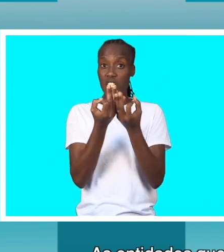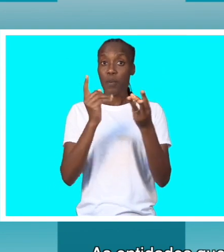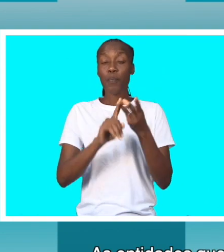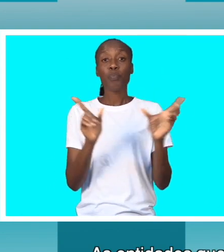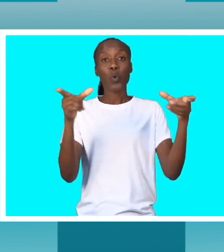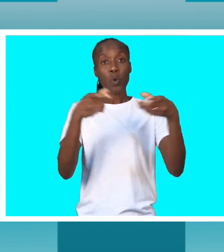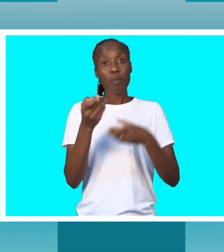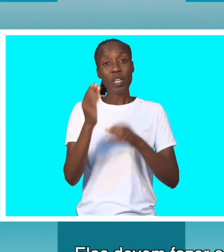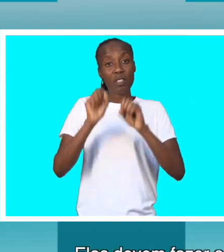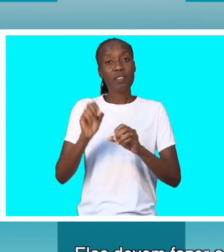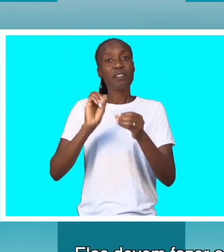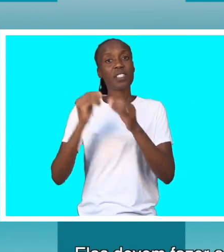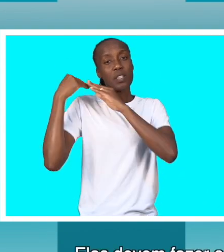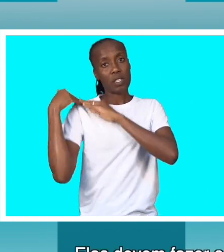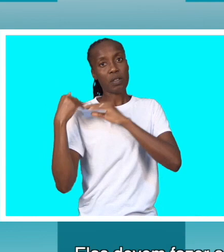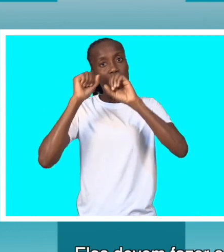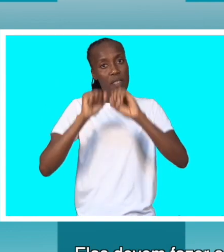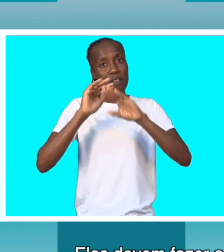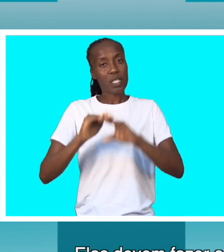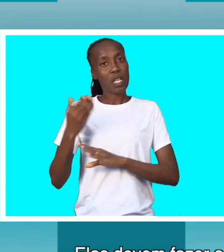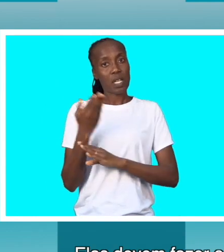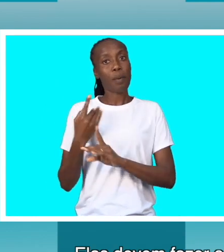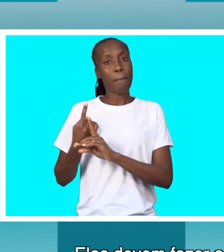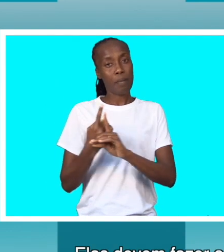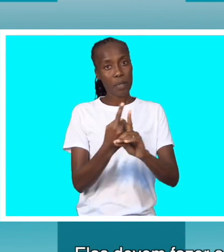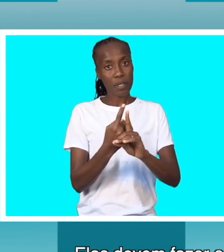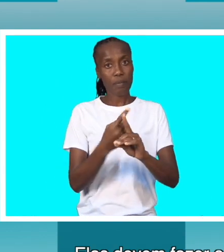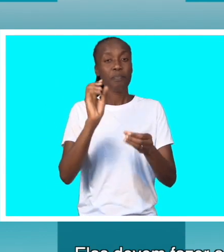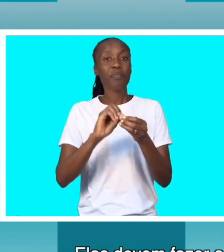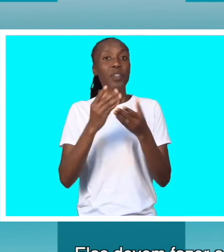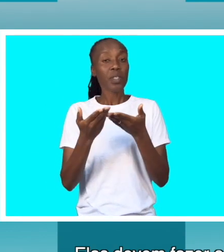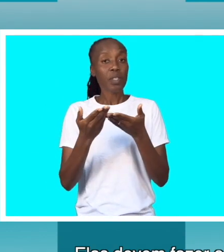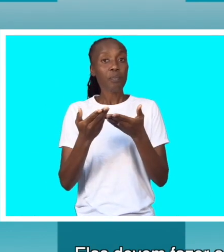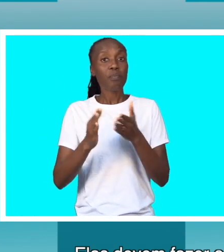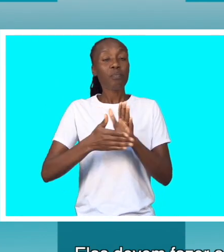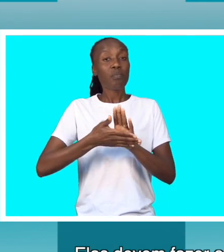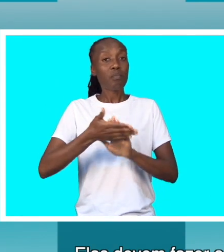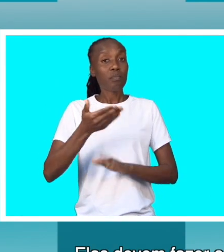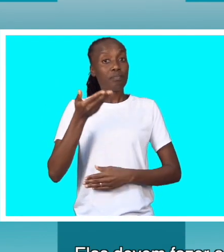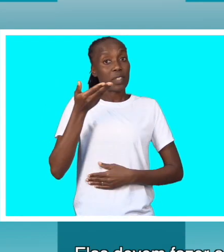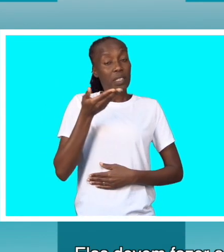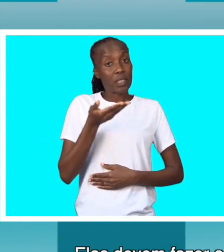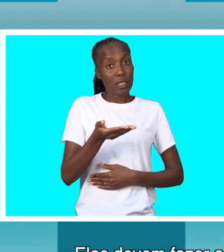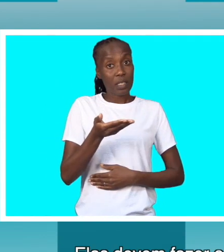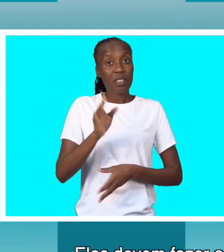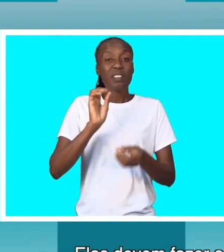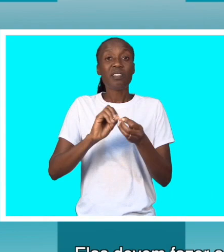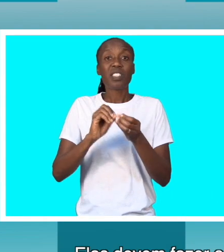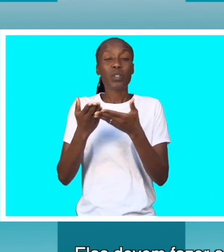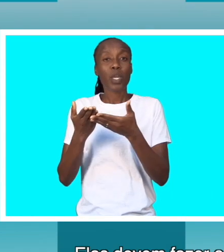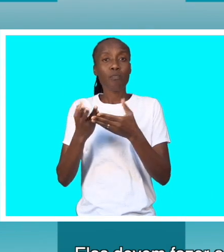é que têm que fazer o seu papel. Eles têm que estar aqui, eles têm que fazer aquilo que lhes cabe, que é daqui fazer